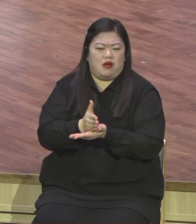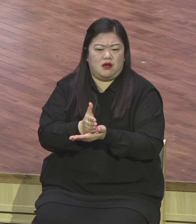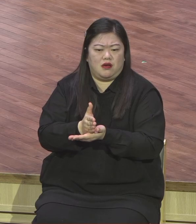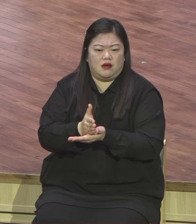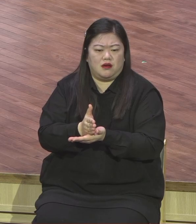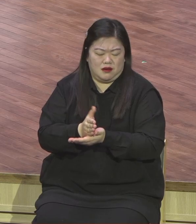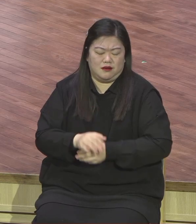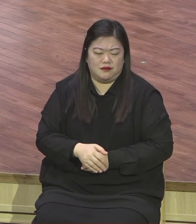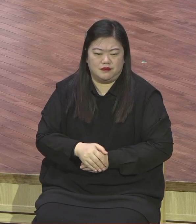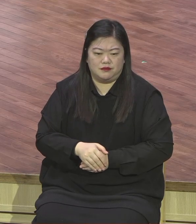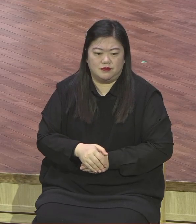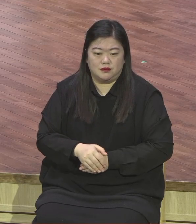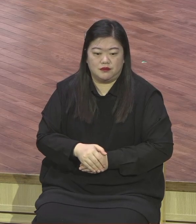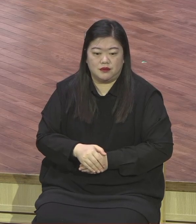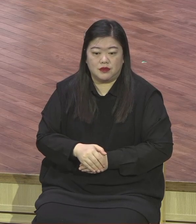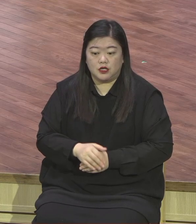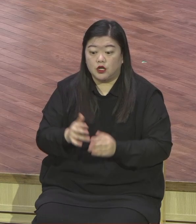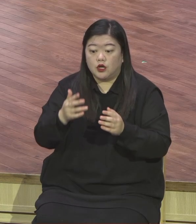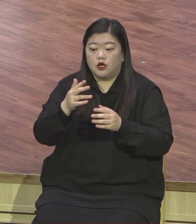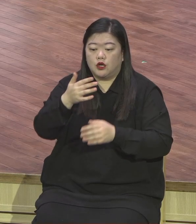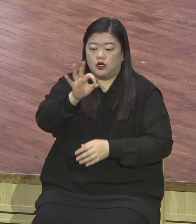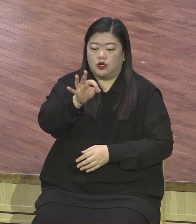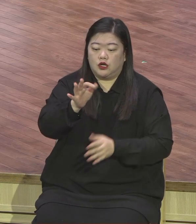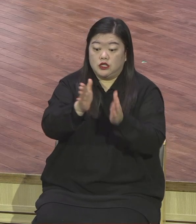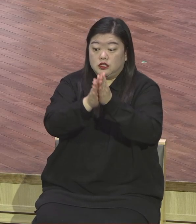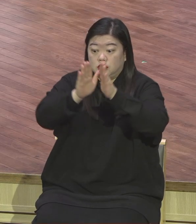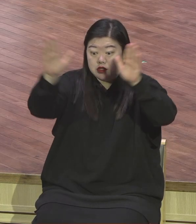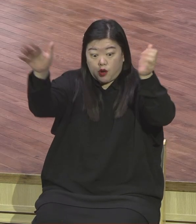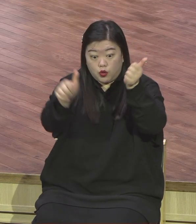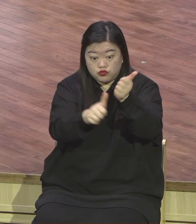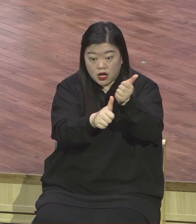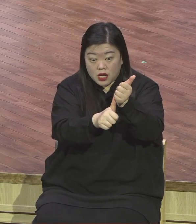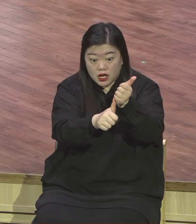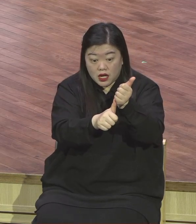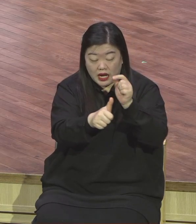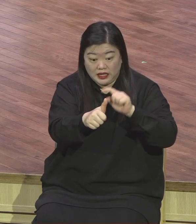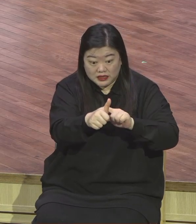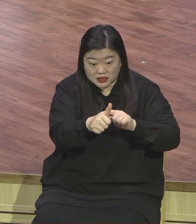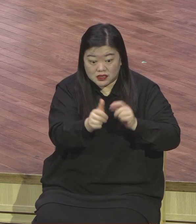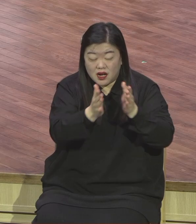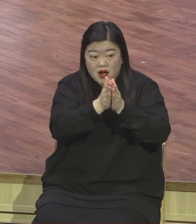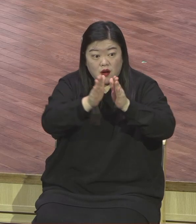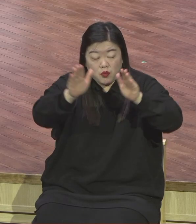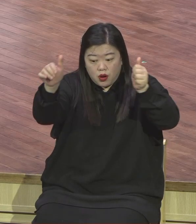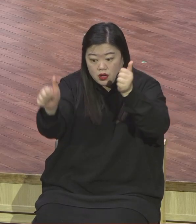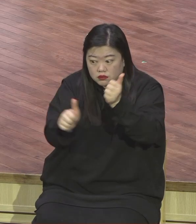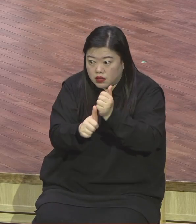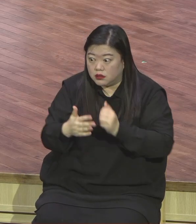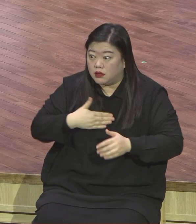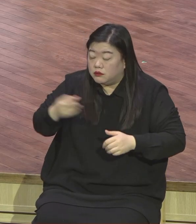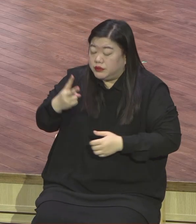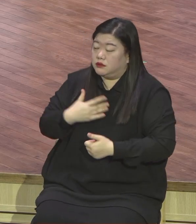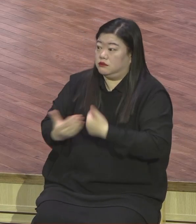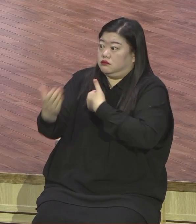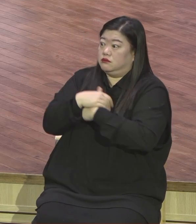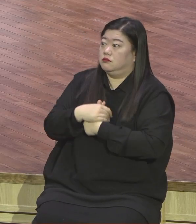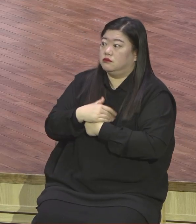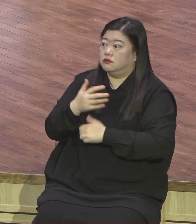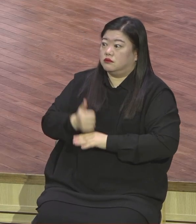놀라지 말라 떨지 말라 하나님이 계속 요소에게 말씀하신 거예요 갑자기 직분을 맡으니까